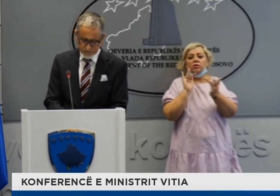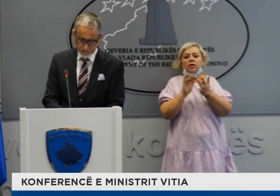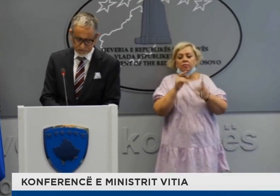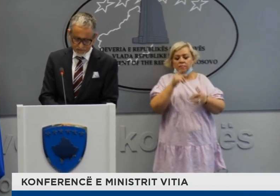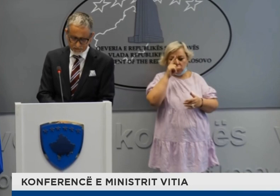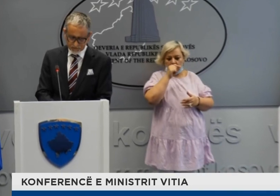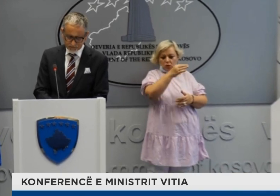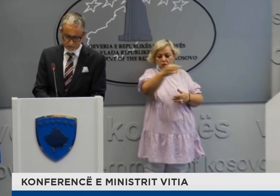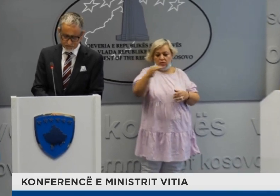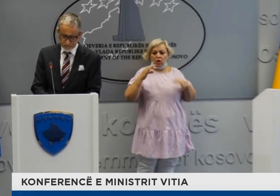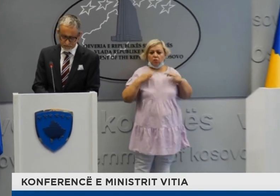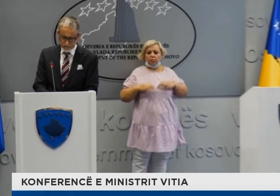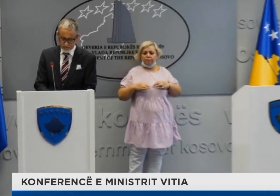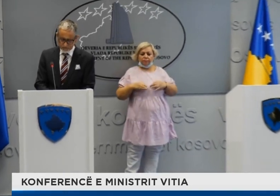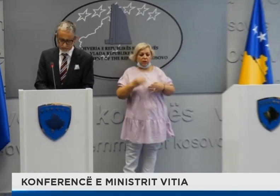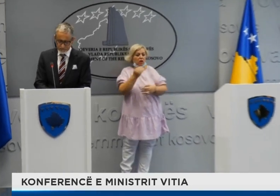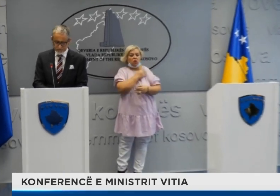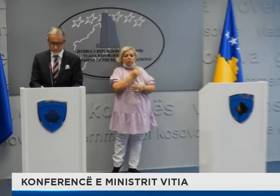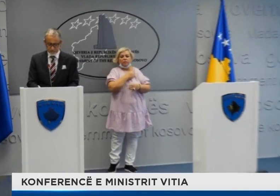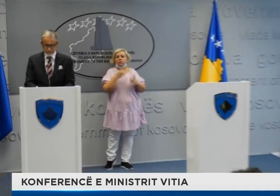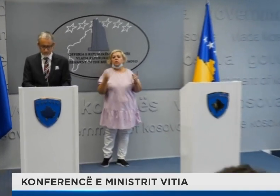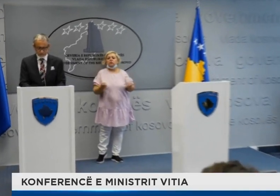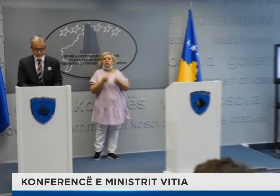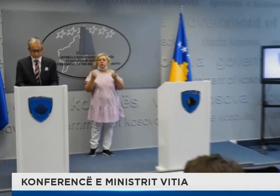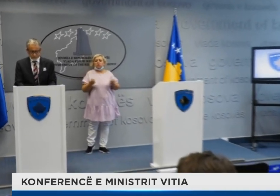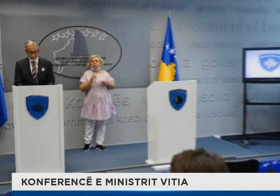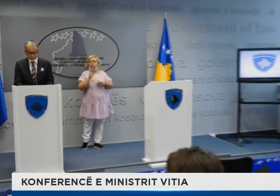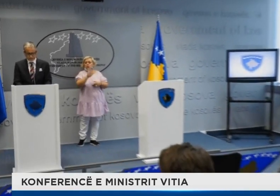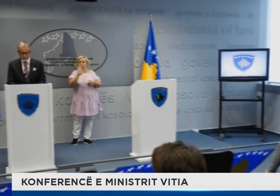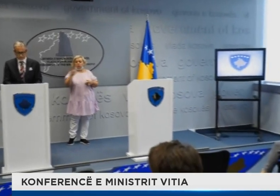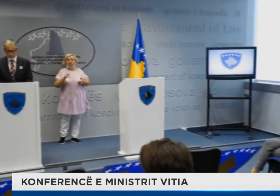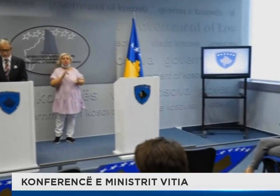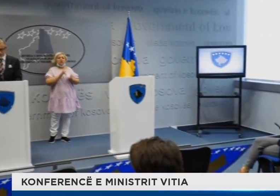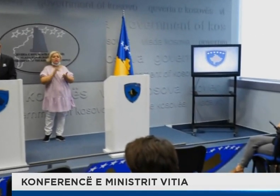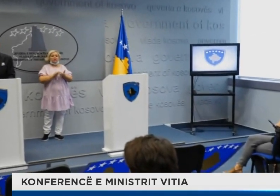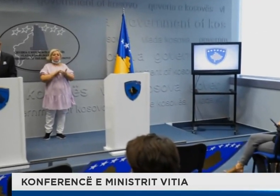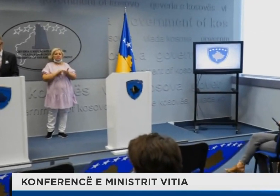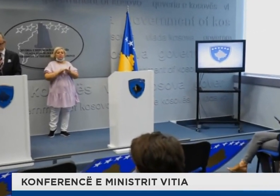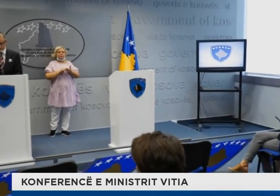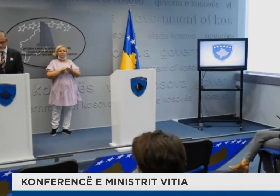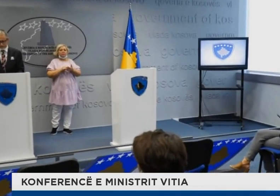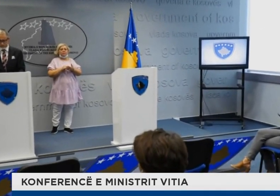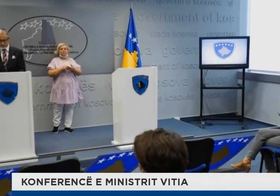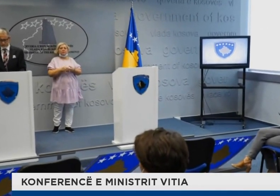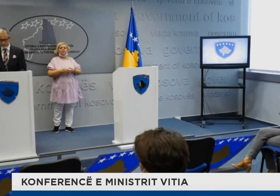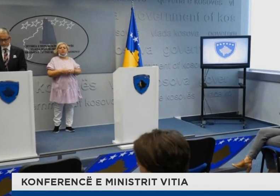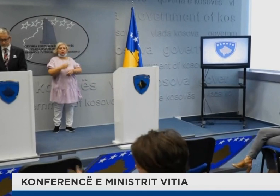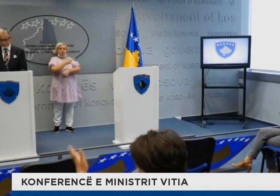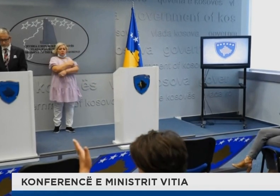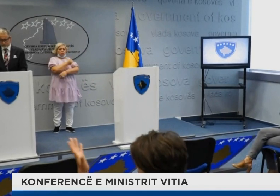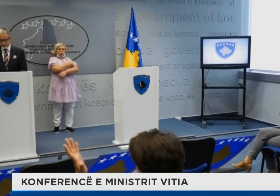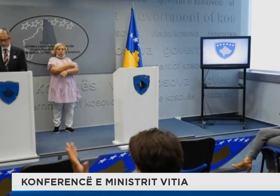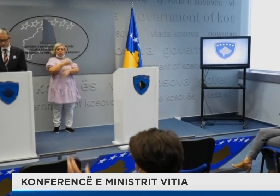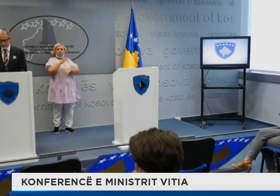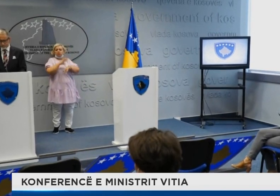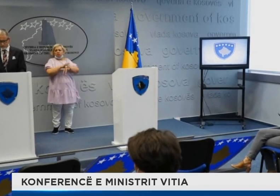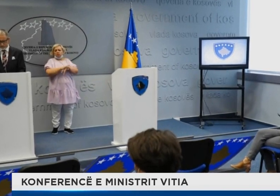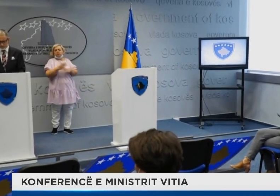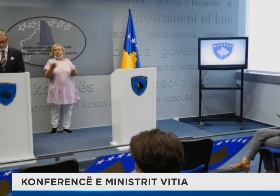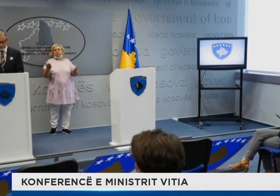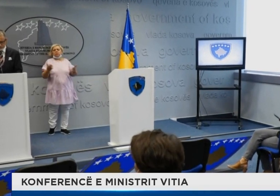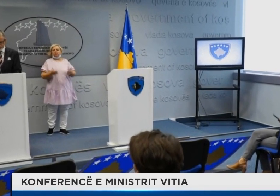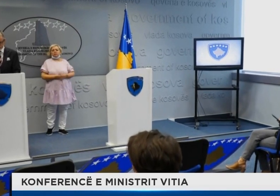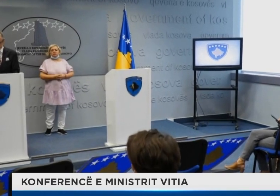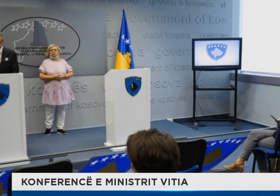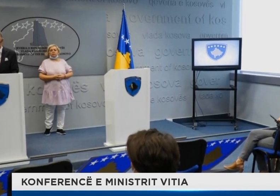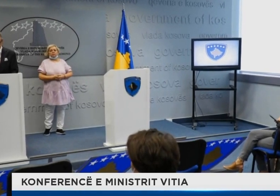kryetarët e komunave dhe a ju kanë njoftuar se cila është gjendja e tyre në qendrat kryesore të mjekësisë familjare po dhe në spitalet